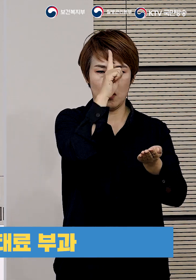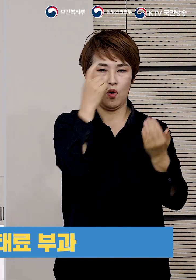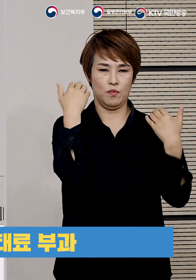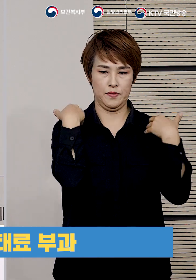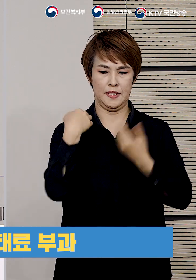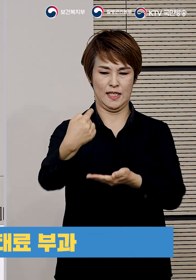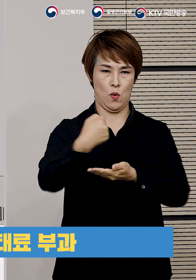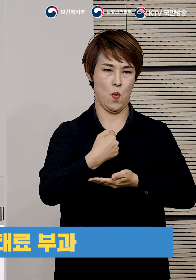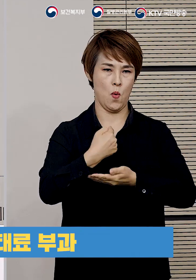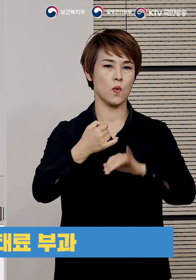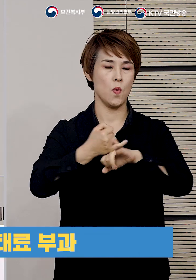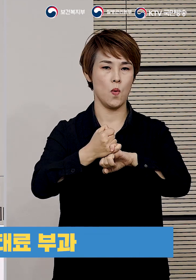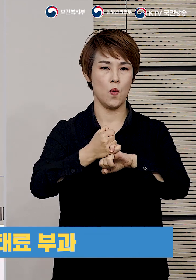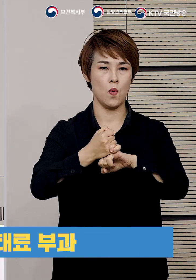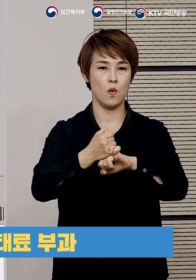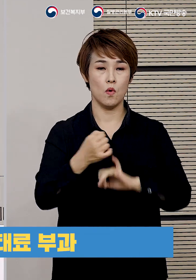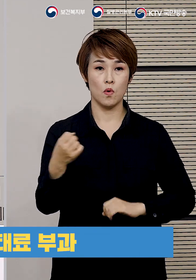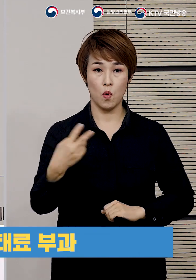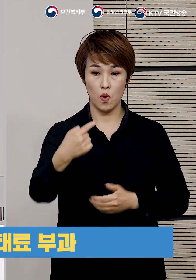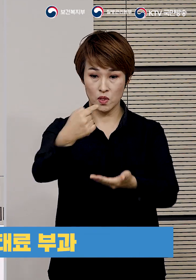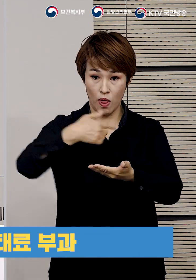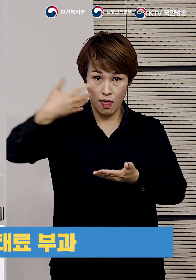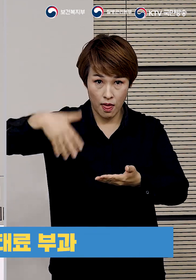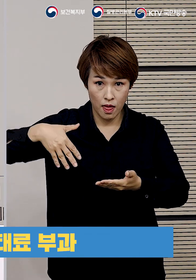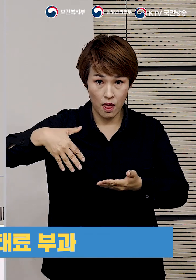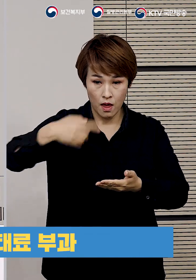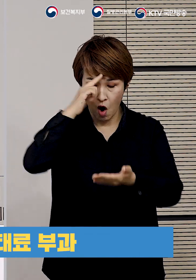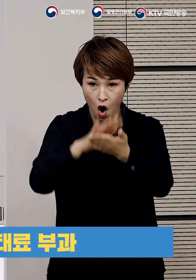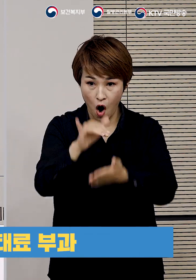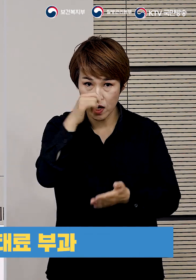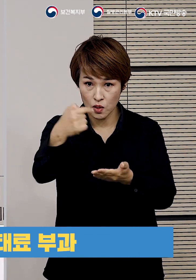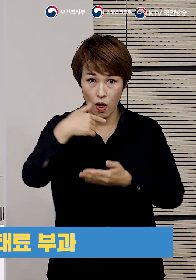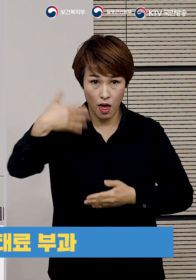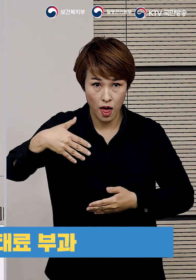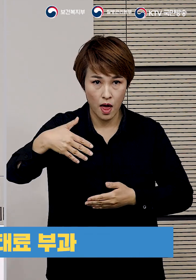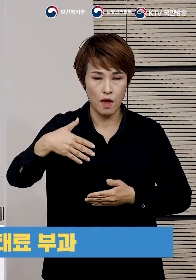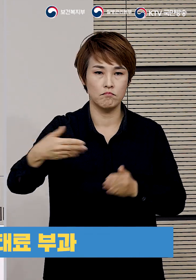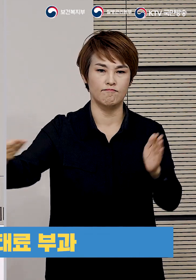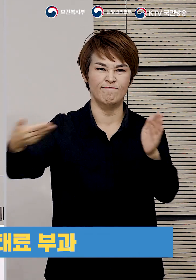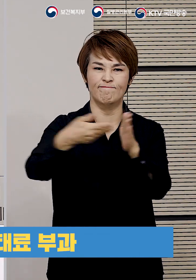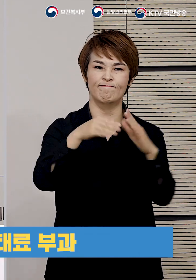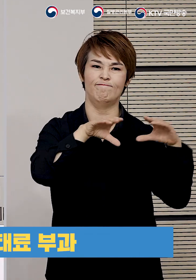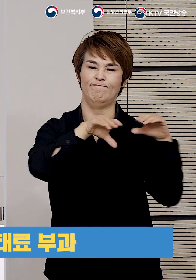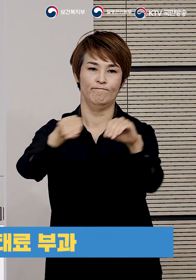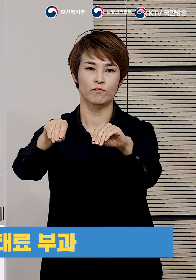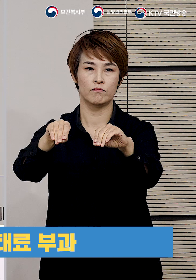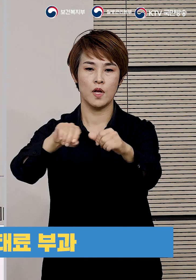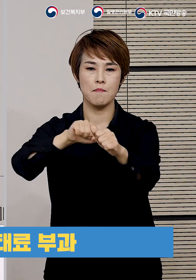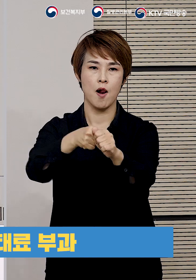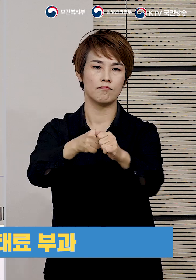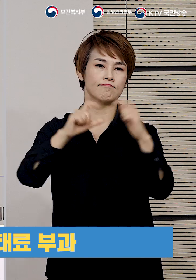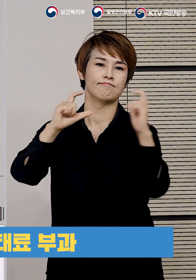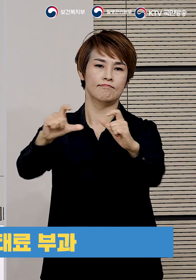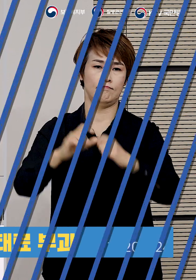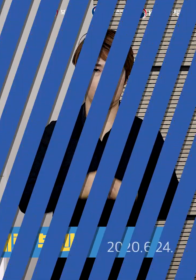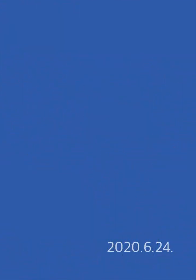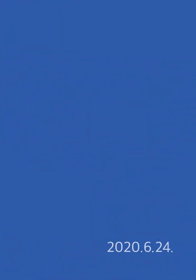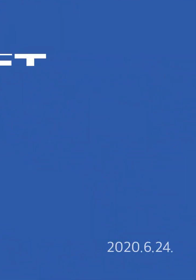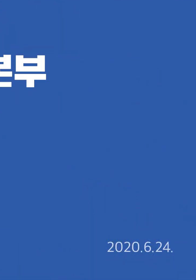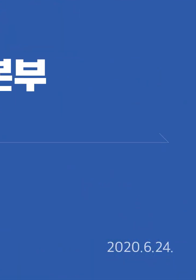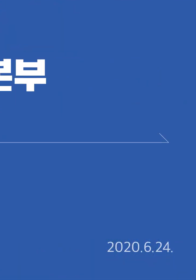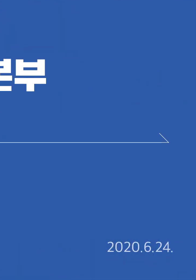하고 유증상자를 신고하지 않은 선박에 대해서는 입항 제한과 함께 과태료를 부과토록